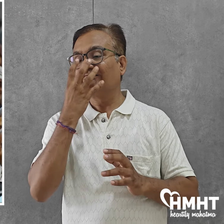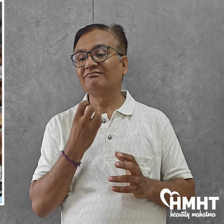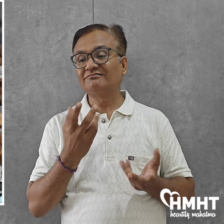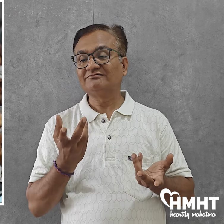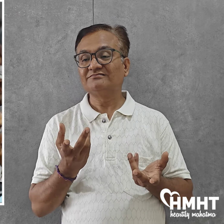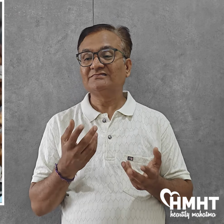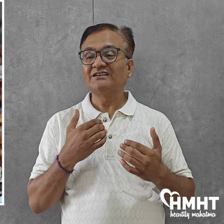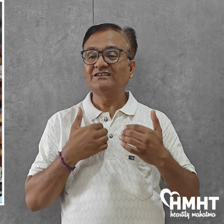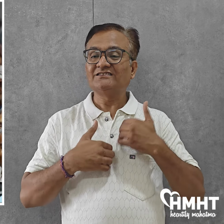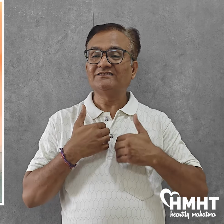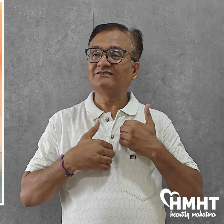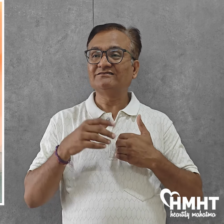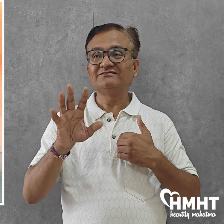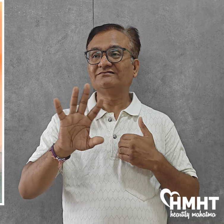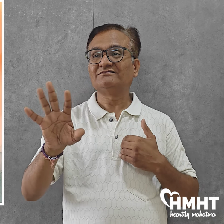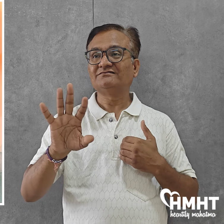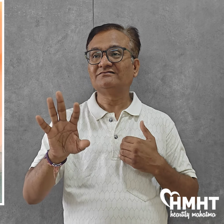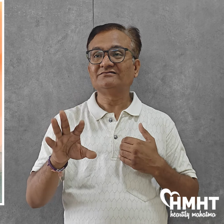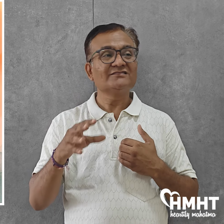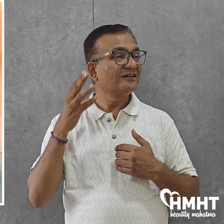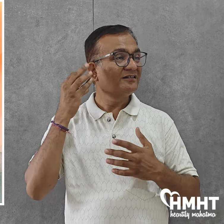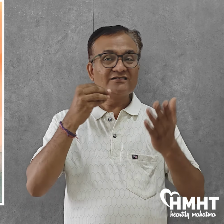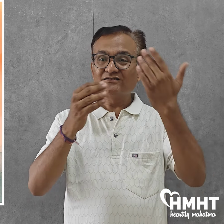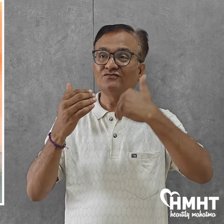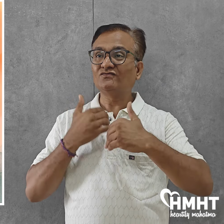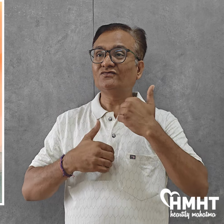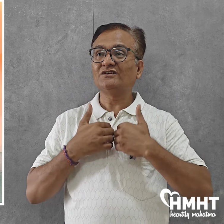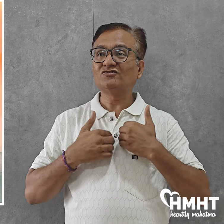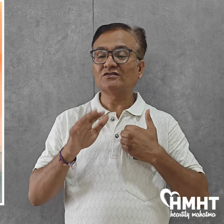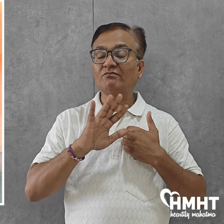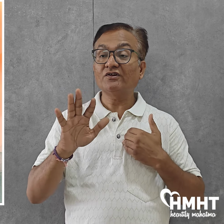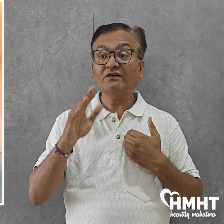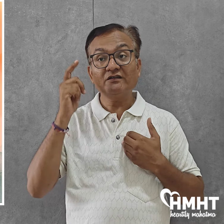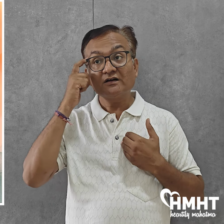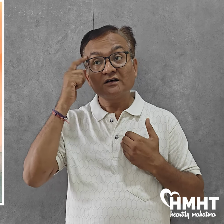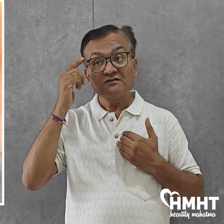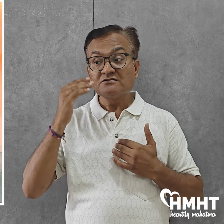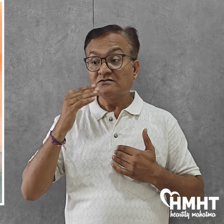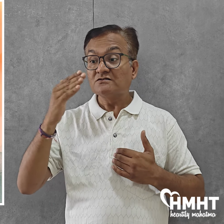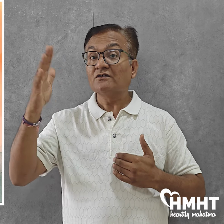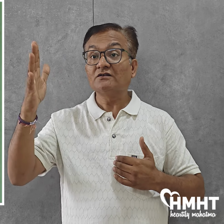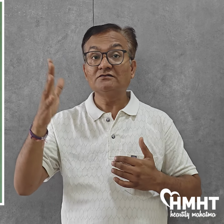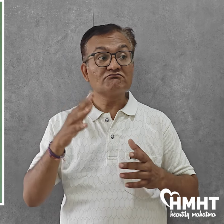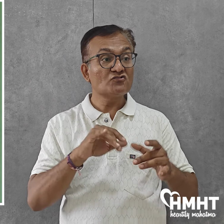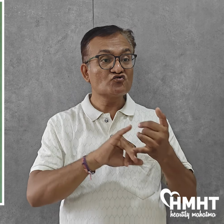કોઈ અસરમાં નહીં આવવાનું. અસરોમાં નહીં આવો ને તમારી સૂઝ ખીલતી જશે, સોલ્યુશન લાવવાની શક્તિ વધતી જશે.